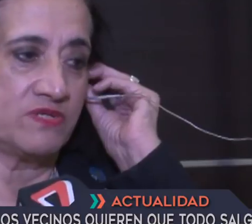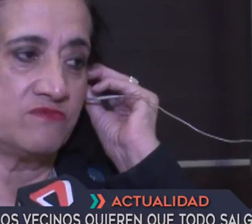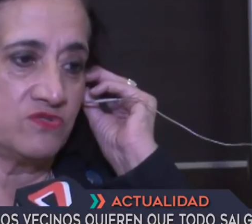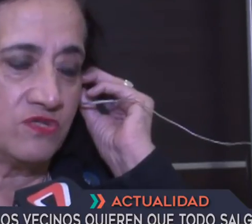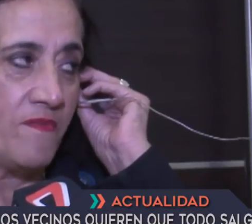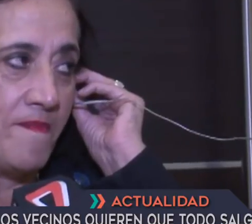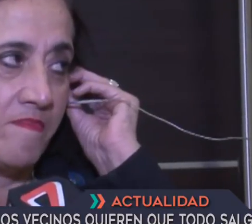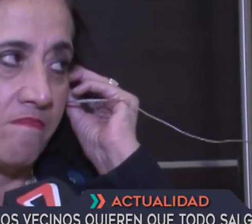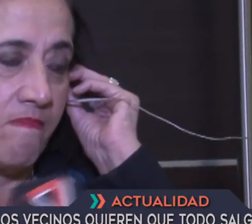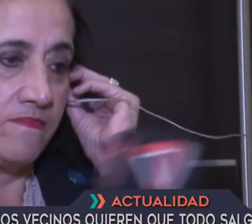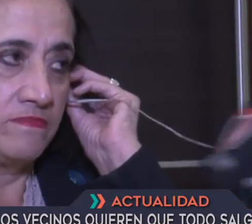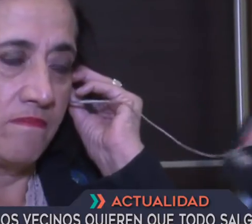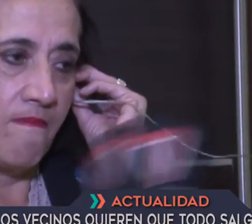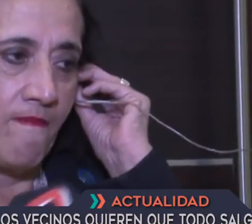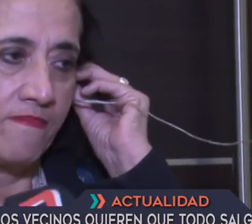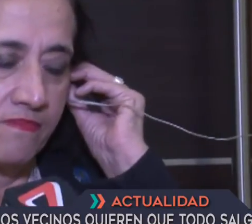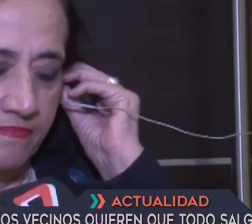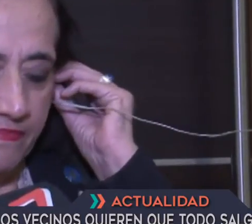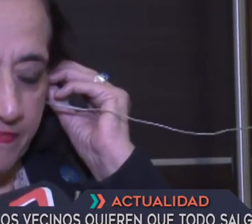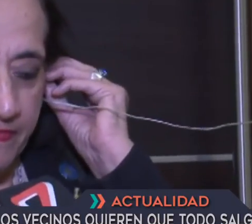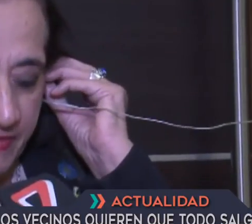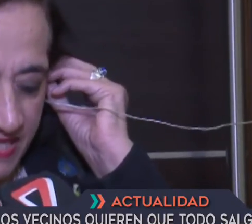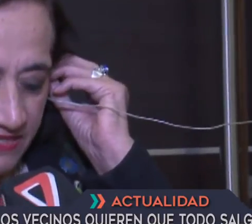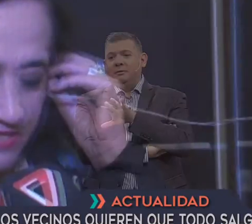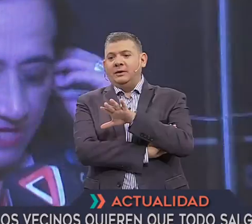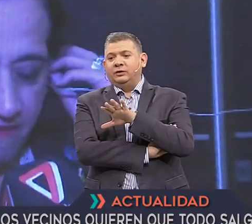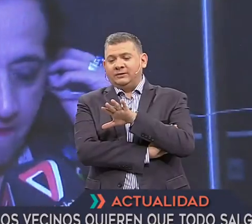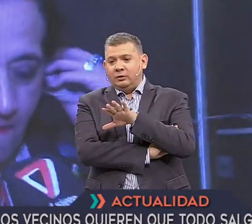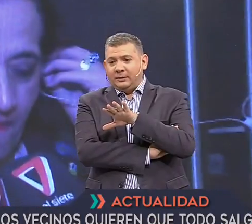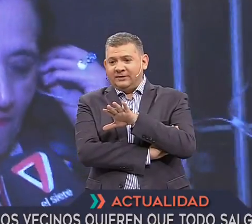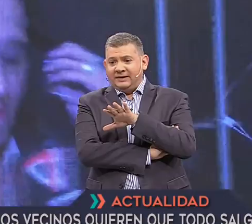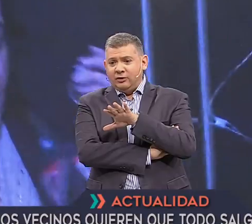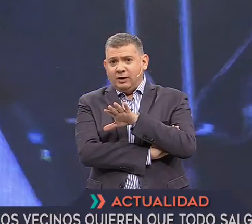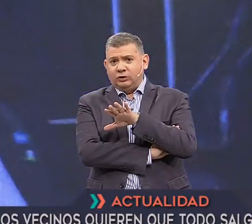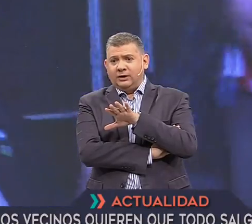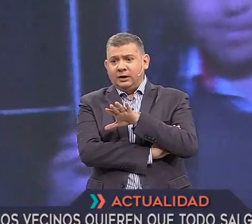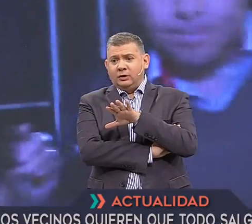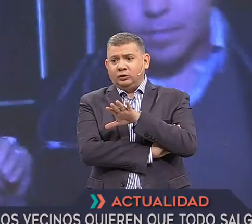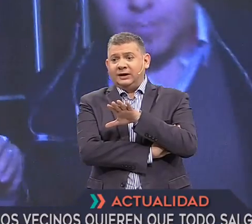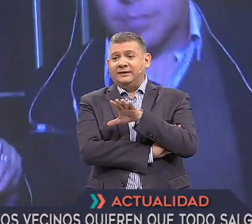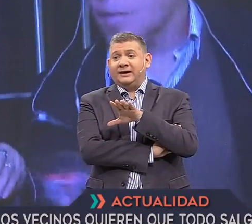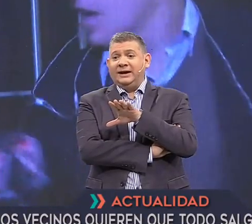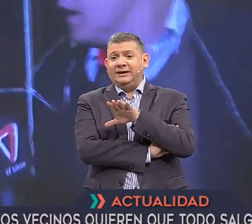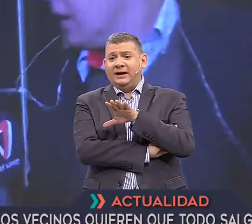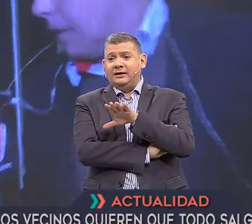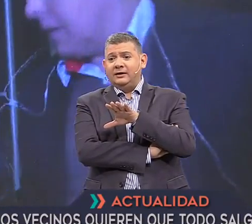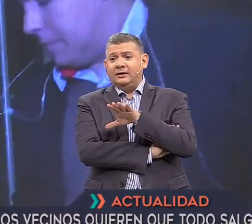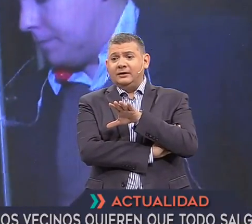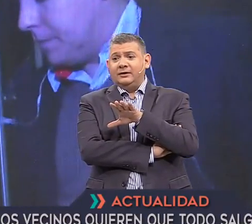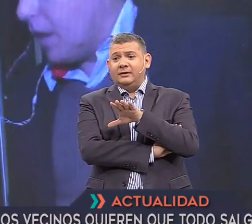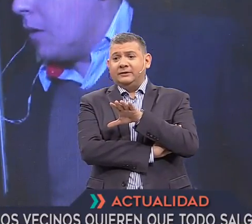hablar sobre el futuro. Muchas gracias. ¿Y usted qué va a hacer? ¿Usted se va a volver a presentar, Norma? ¿Usted quiere ser reelecta?